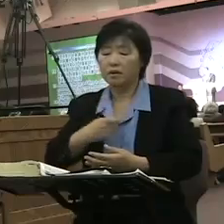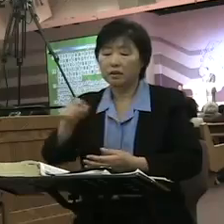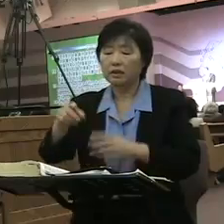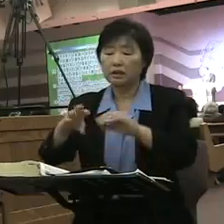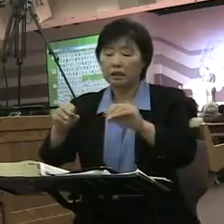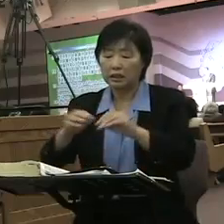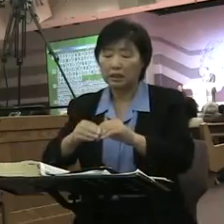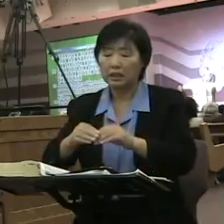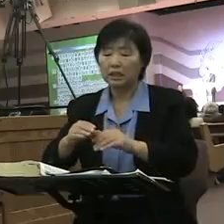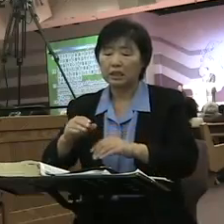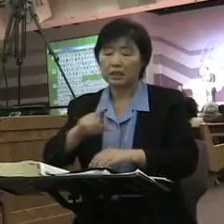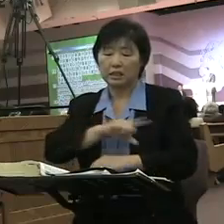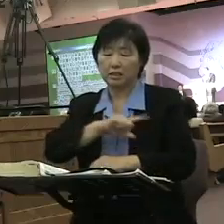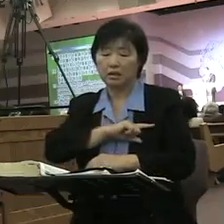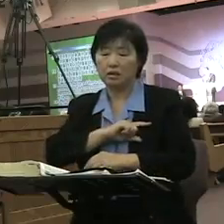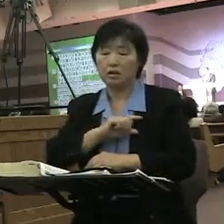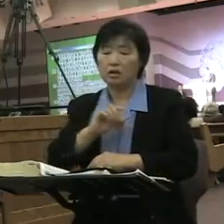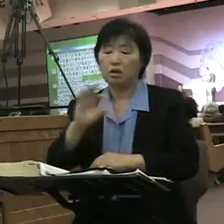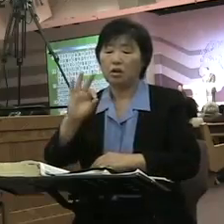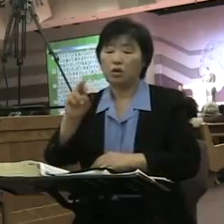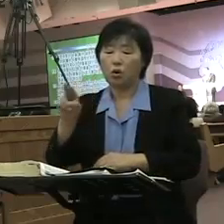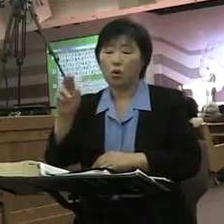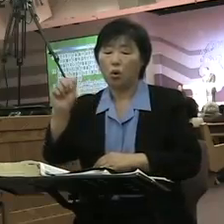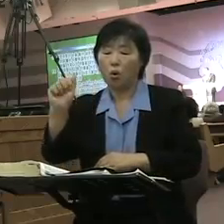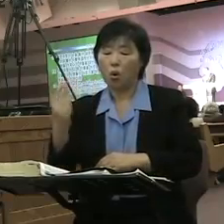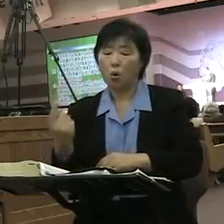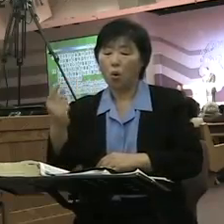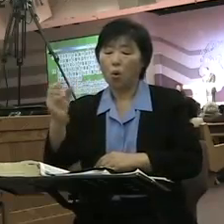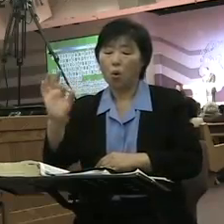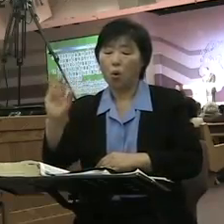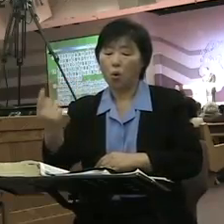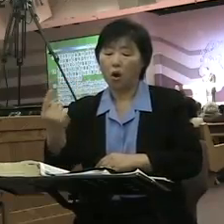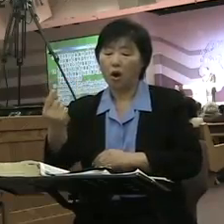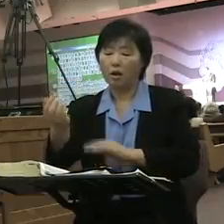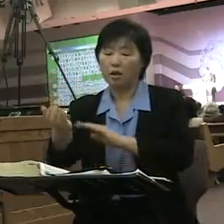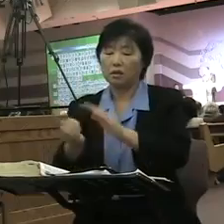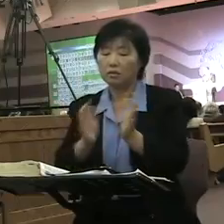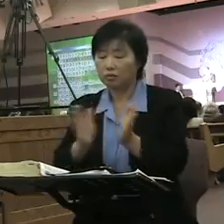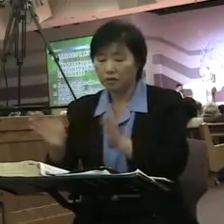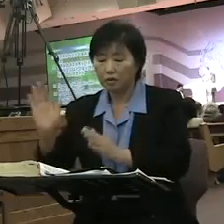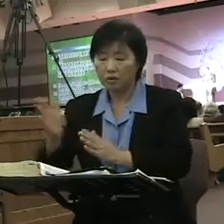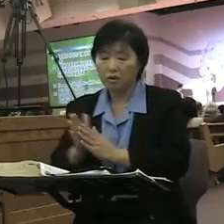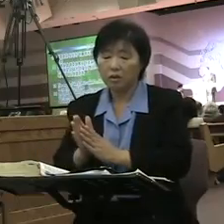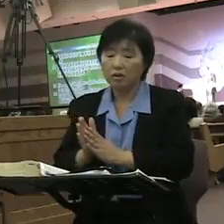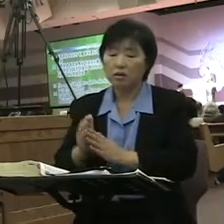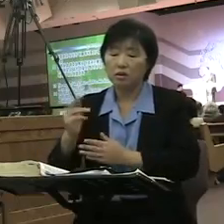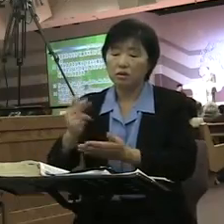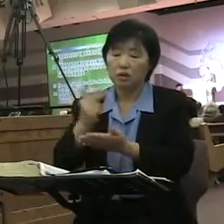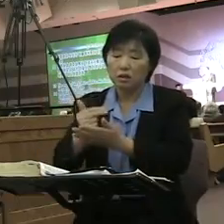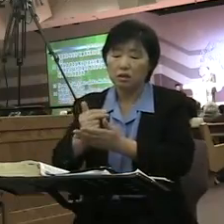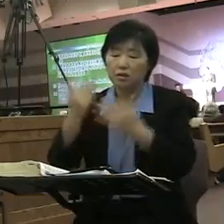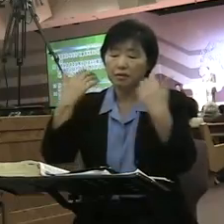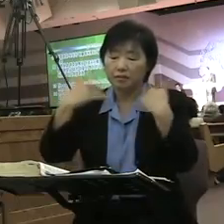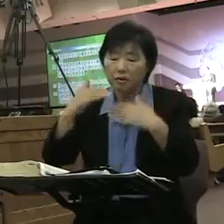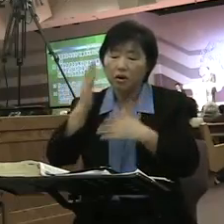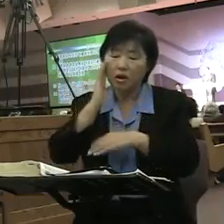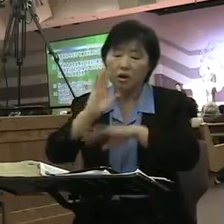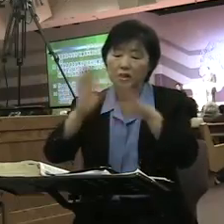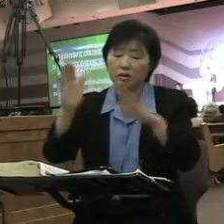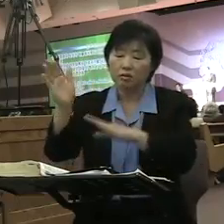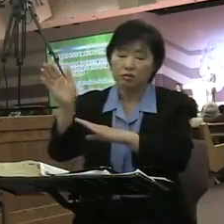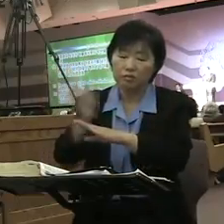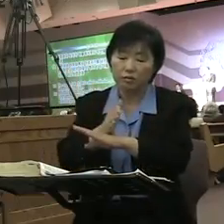이레라 하였으므로 오늘까지 사람들이 이르기를 여호와의 산에서 준비되리라 하더라. 여호와의 사자가